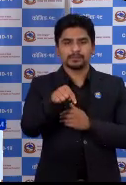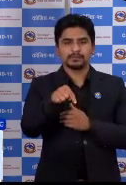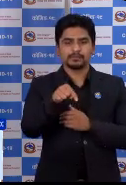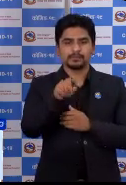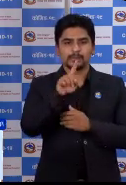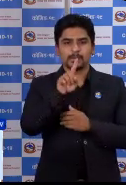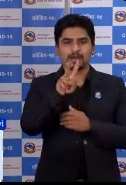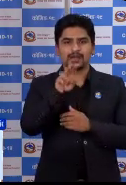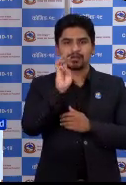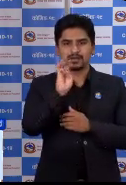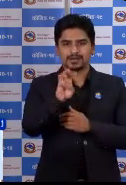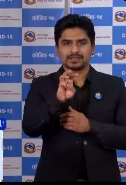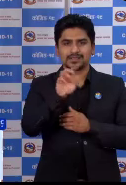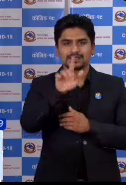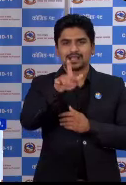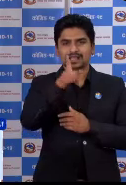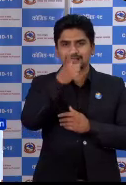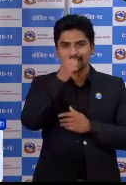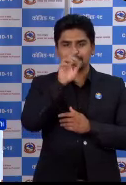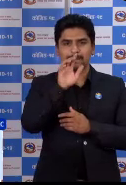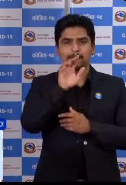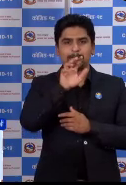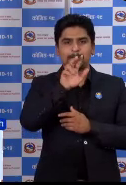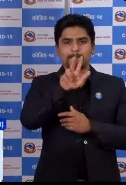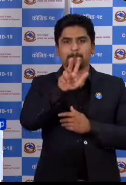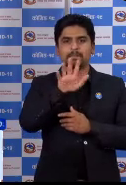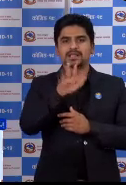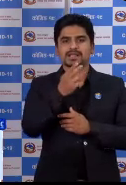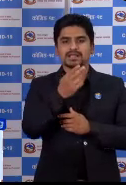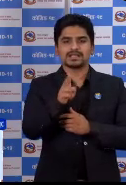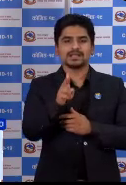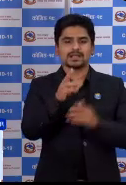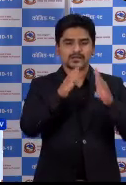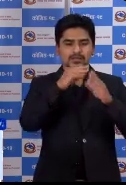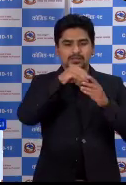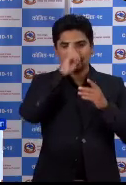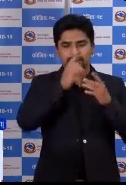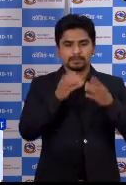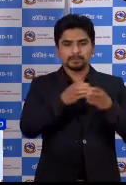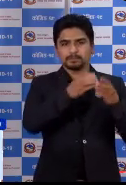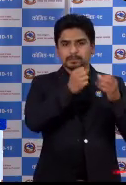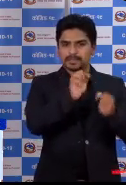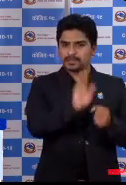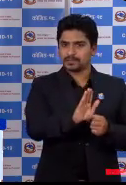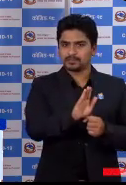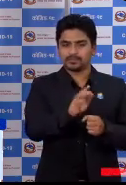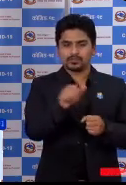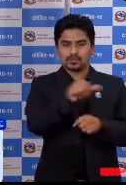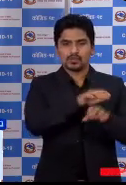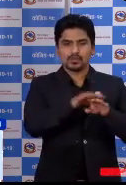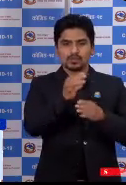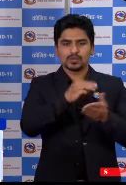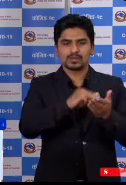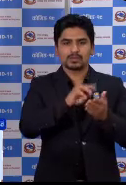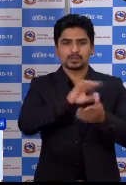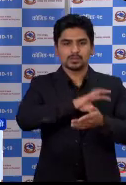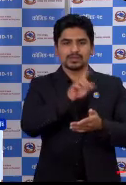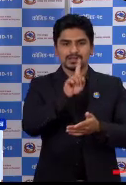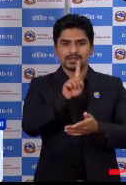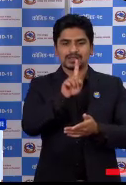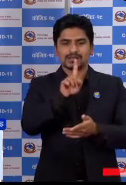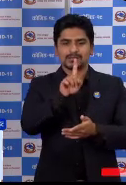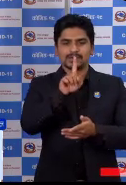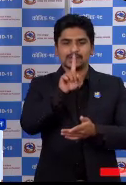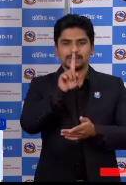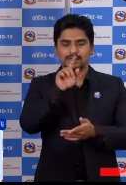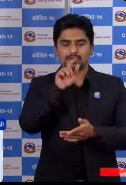जिल्ला प्रशासन कार्यालय 12 बुधबार बिहान 6 बजेदेखि अनिश्चितकालसम्मका लागि 12 जिल्लाभर निषेधाज्ञा जारी गरेको